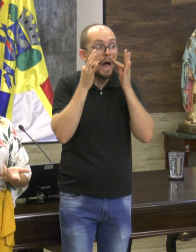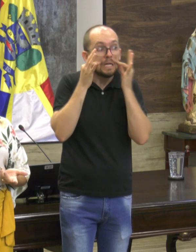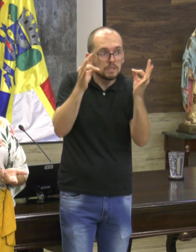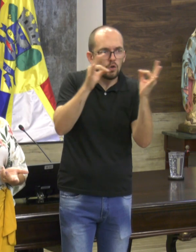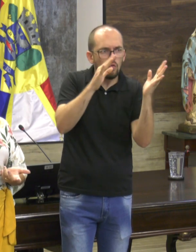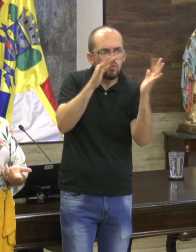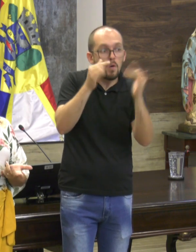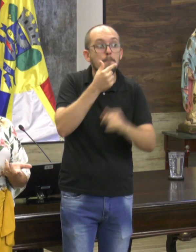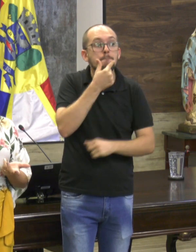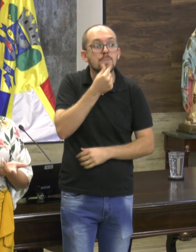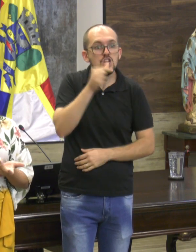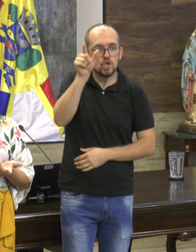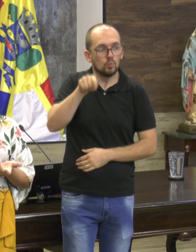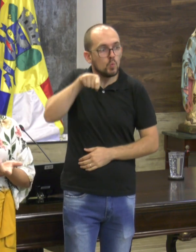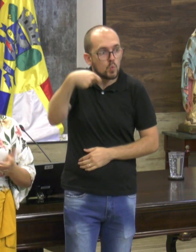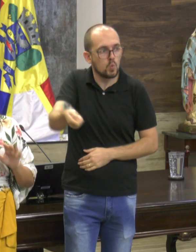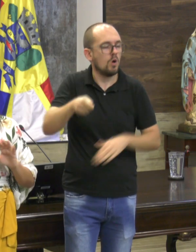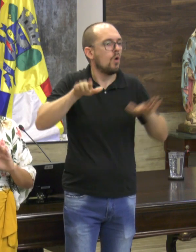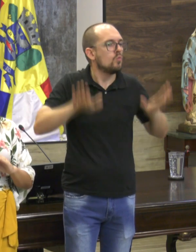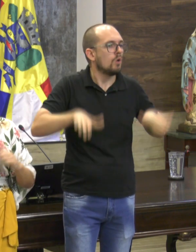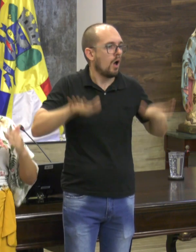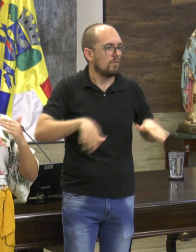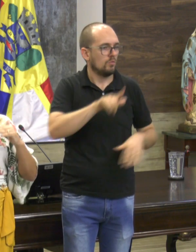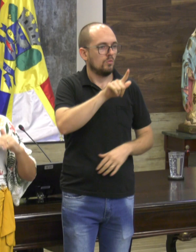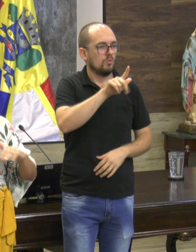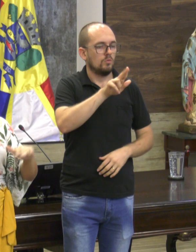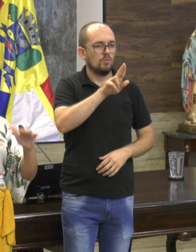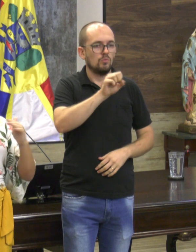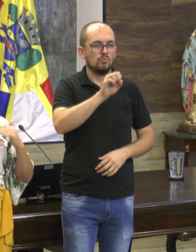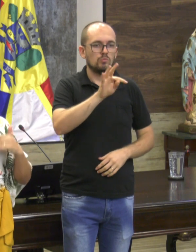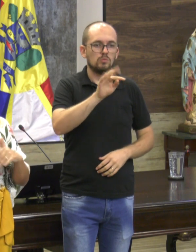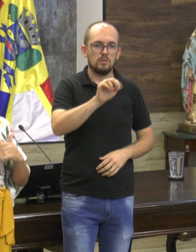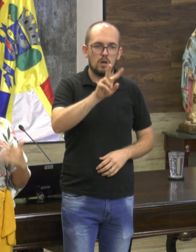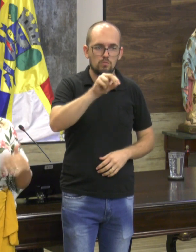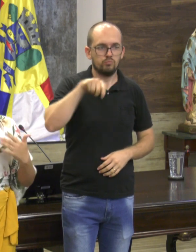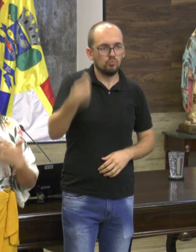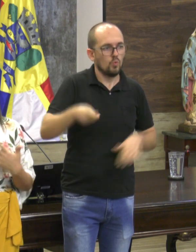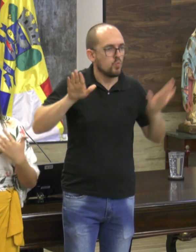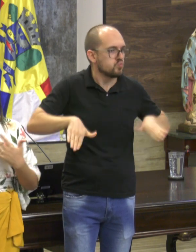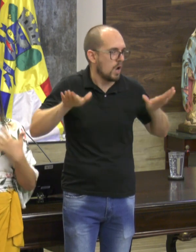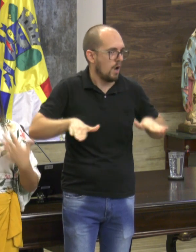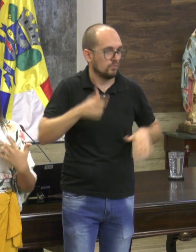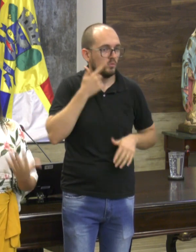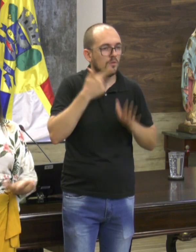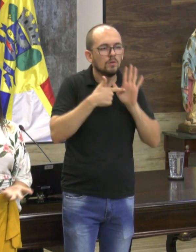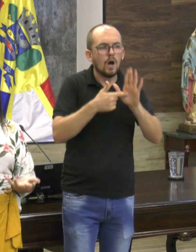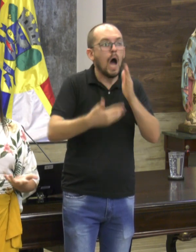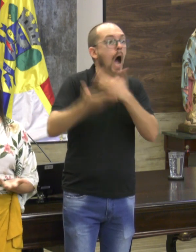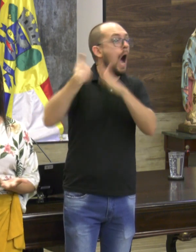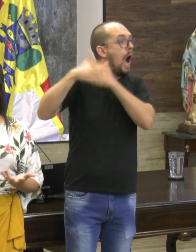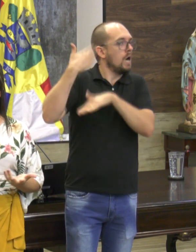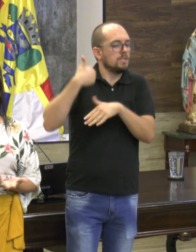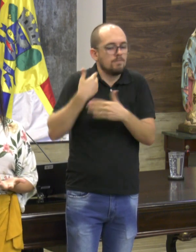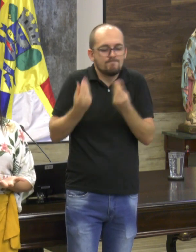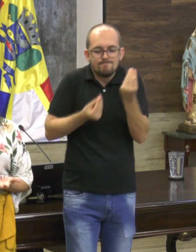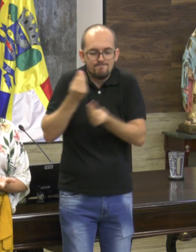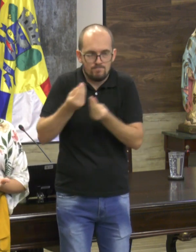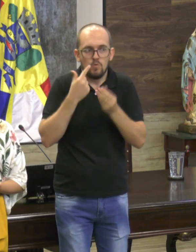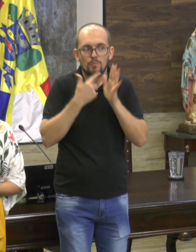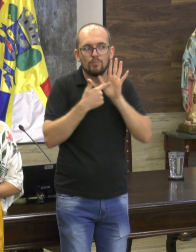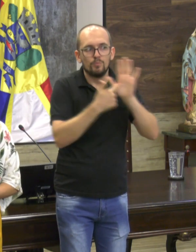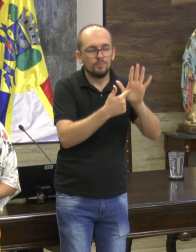o Gustavo para a gente conhecer a criança que eu peguei para trabalhar, tá